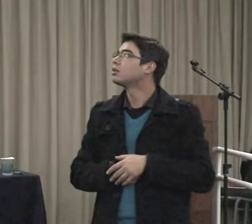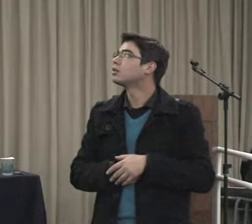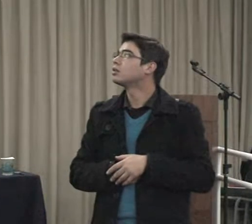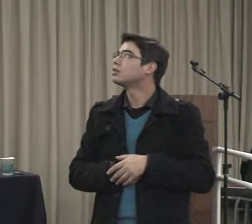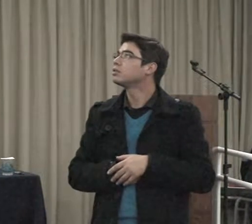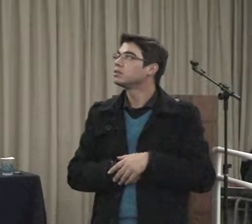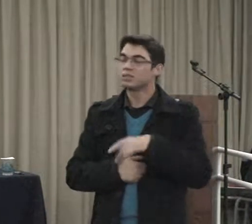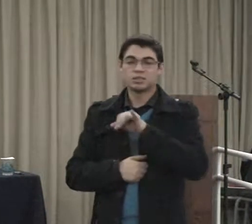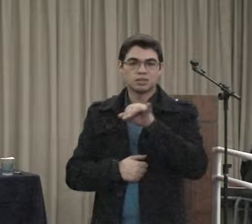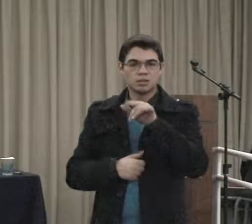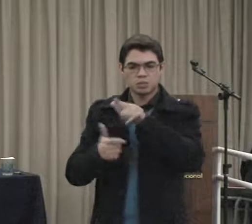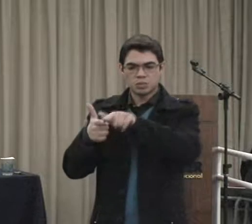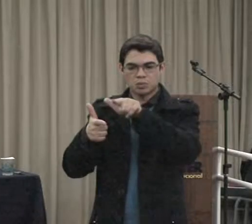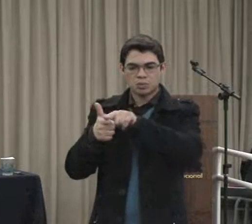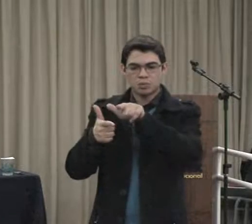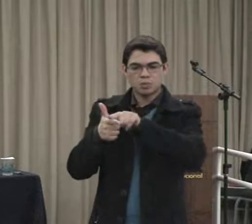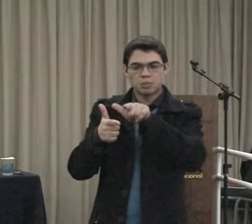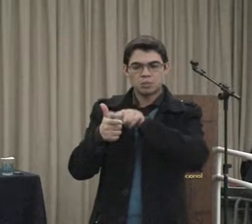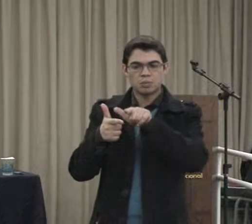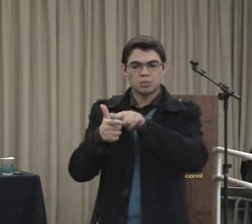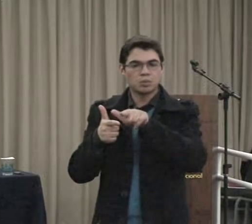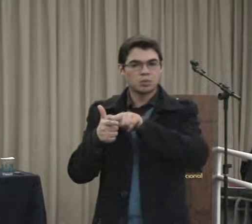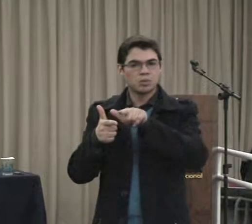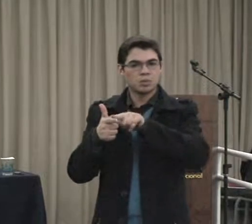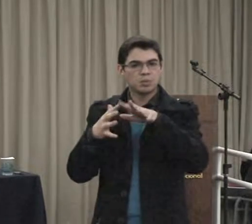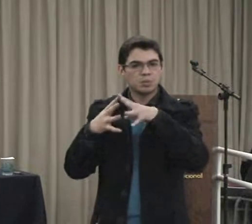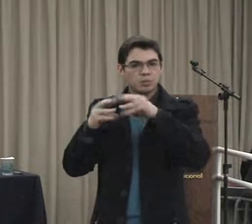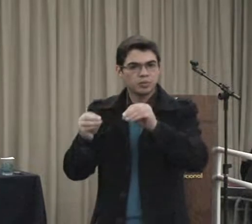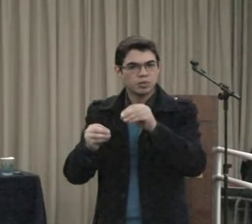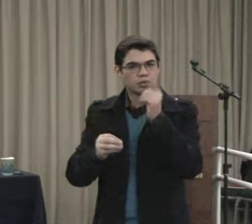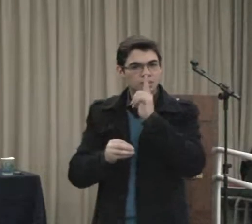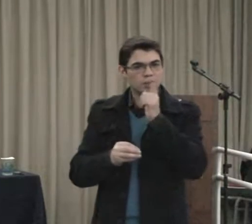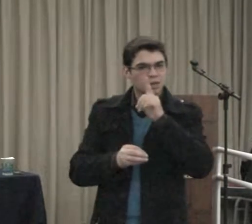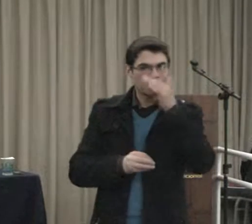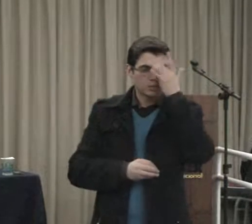nenhum problema pode ser resolvido pelo mesmo estado de consciência que o criou.